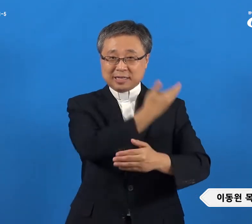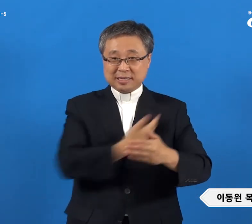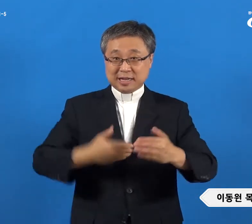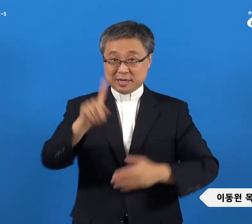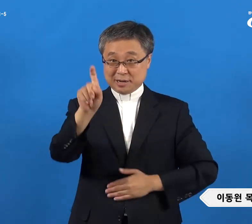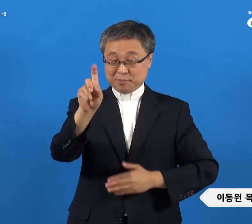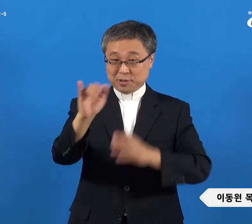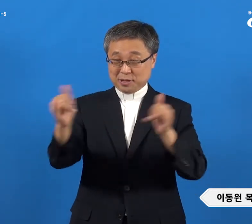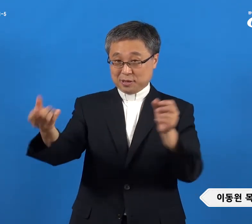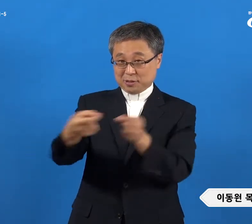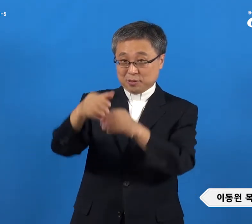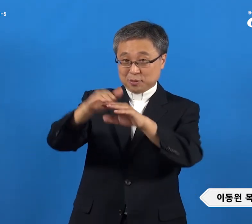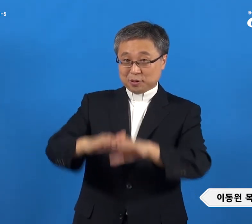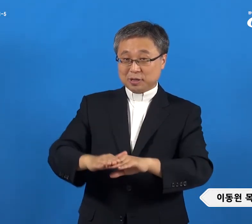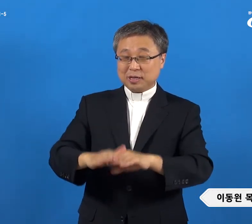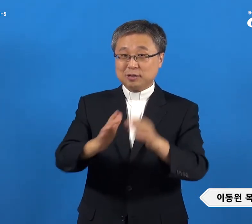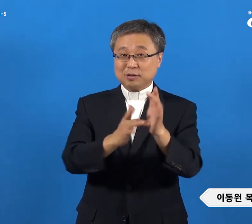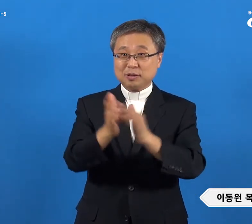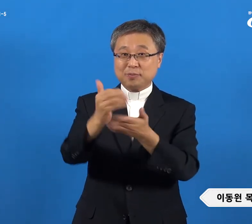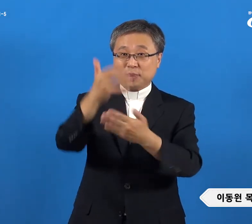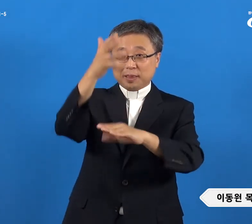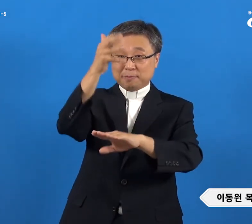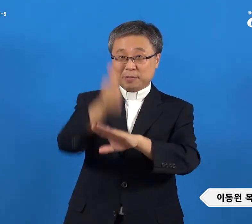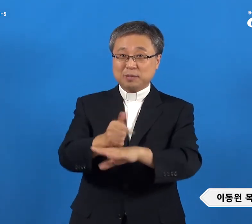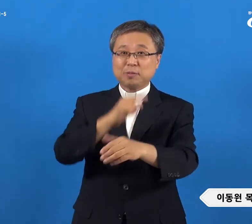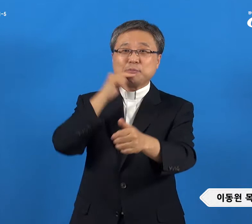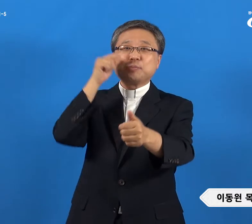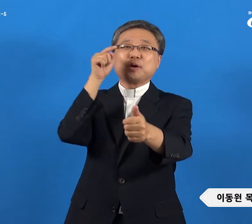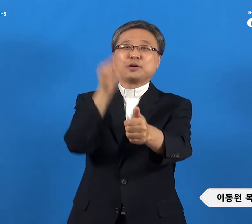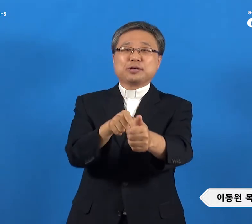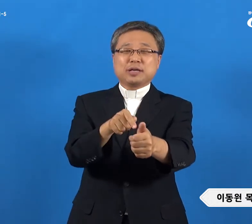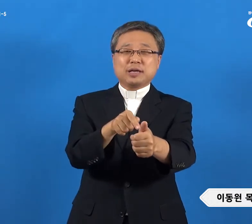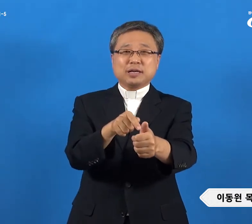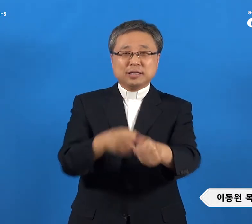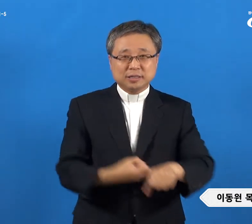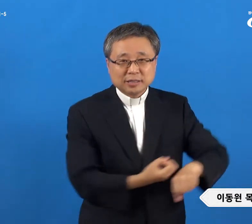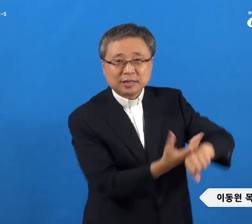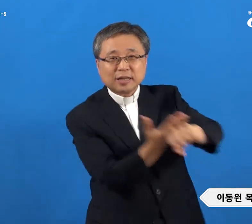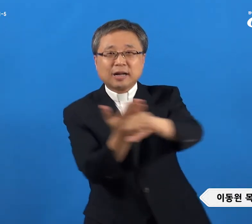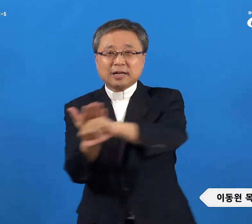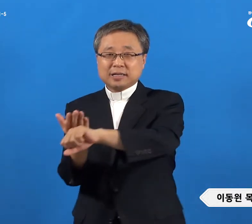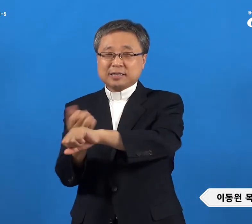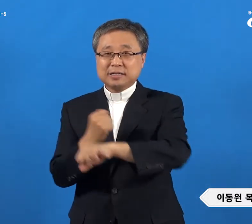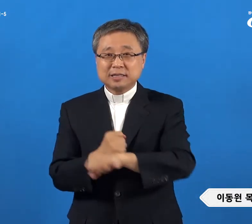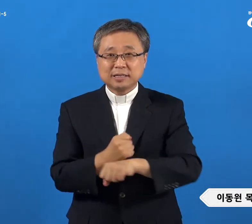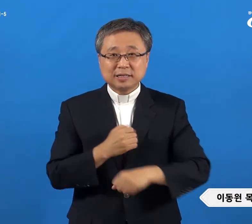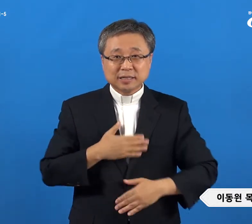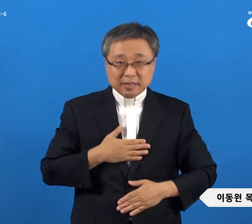놓고 예수께서 소위 마지막 명령을 하달하셨습니다. 마태복음